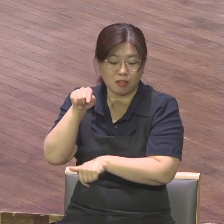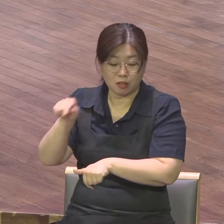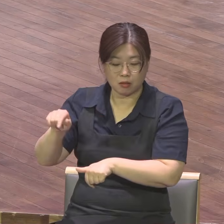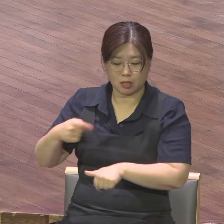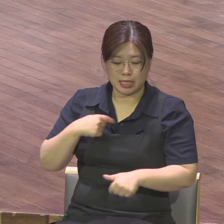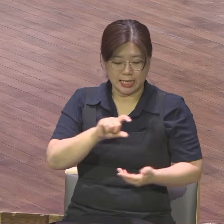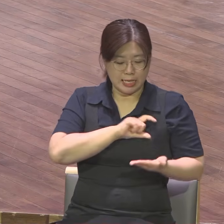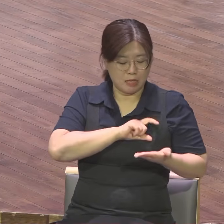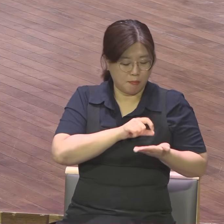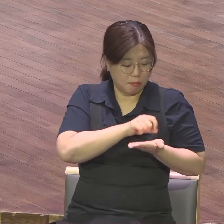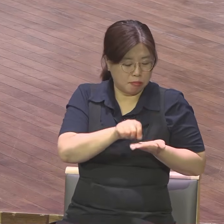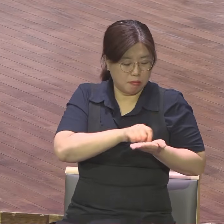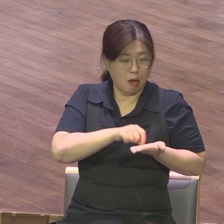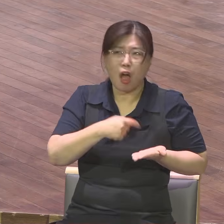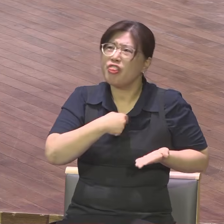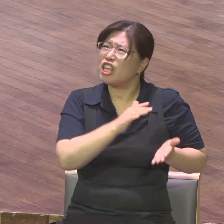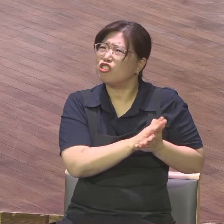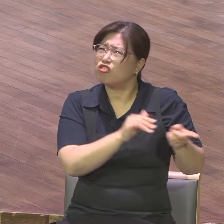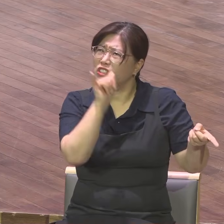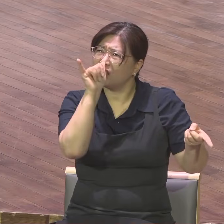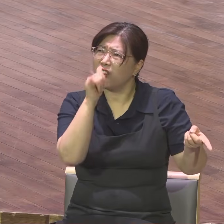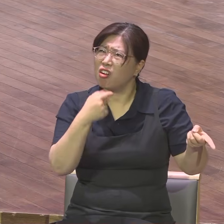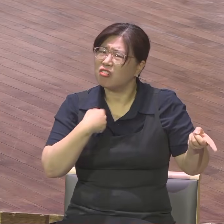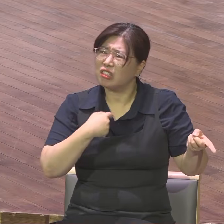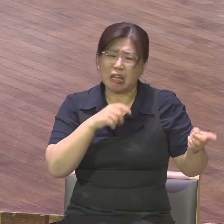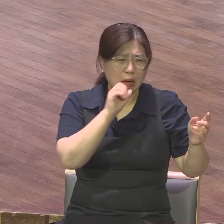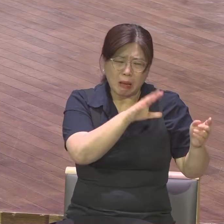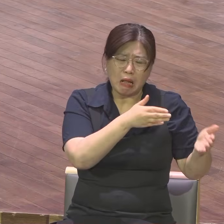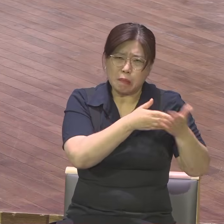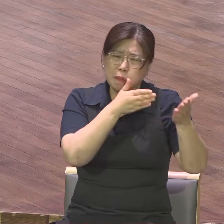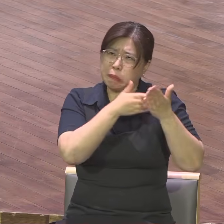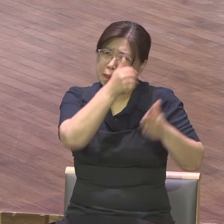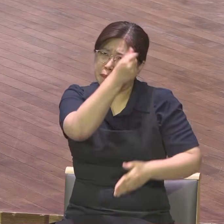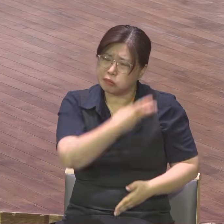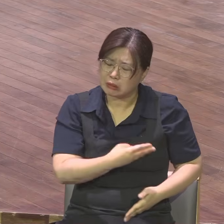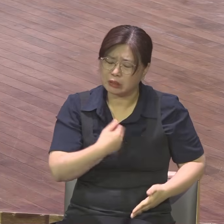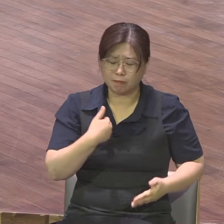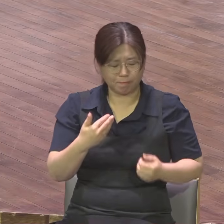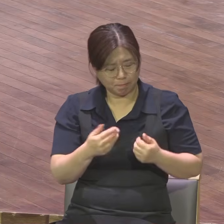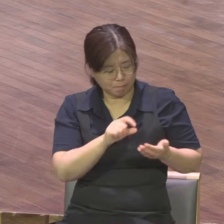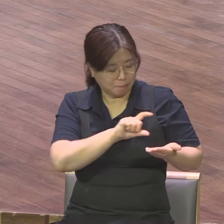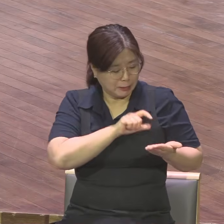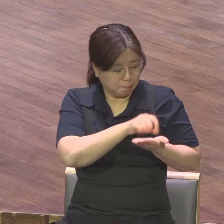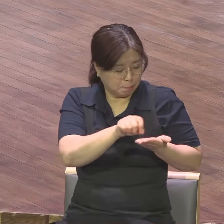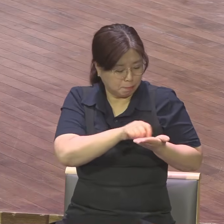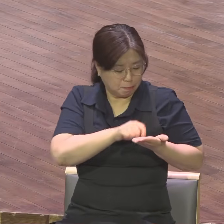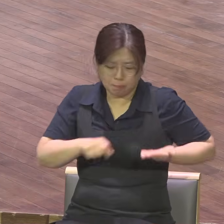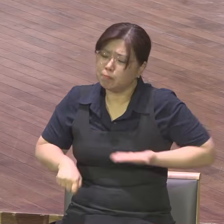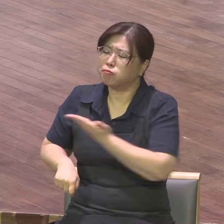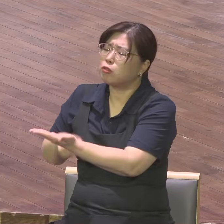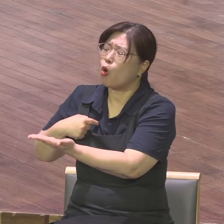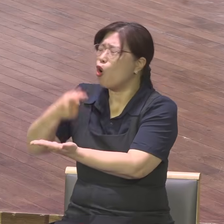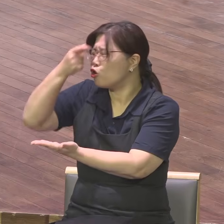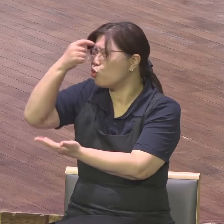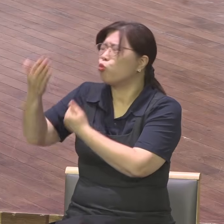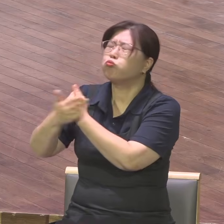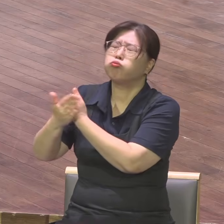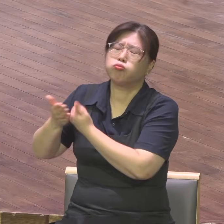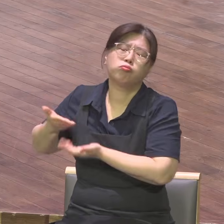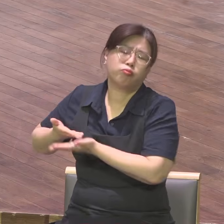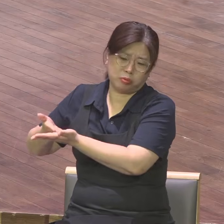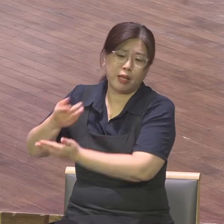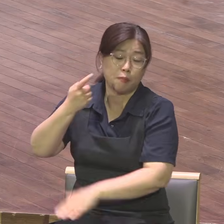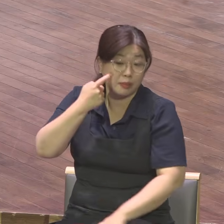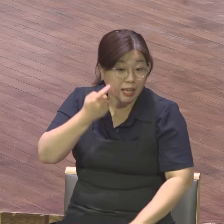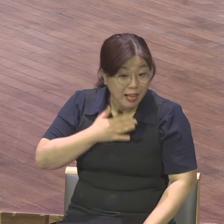영계 모든 성도들, 오늘 말씀을 통해서 현장을 향한 예레미야의 뜨거운 가슴이 회복되는 시간 되기를 제물로 축복합니다.